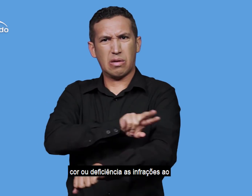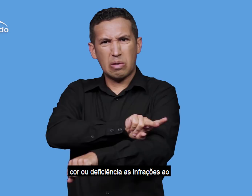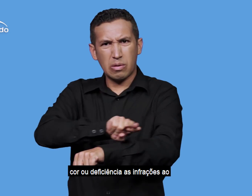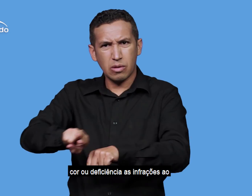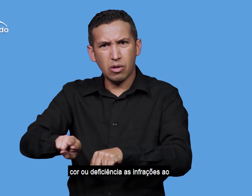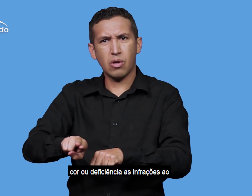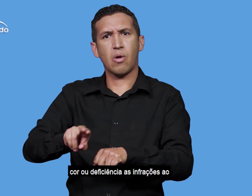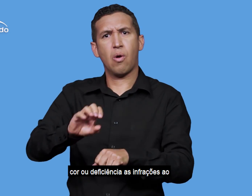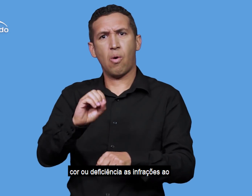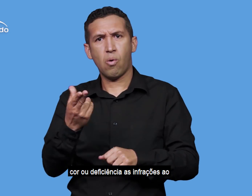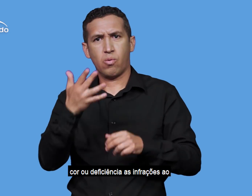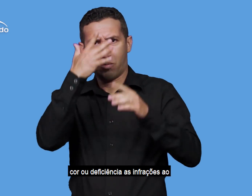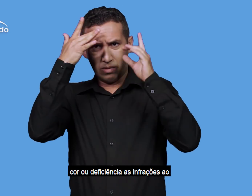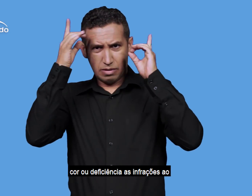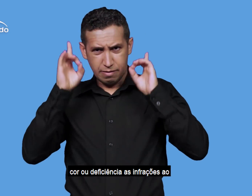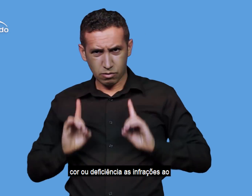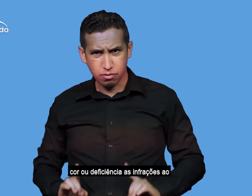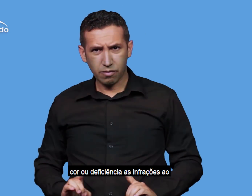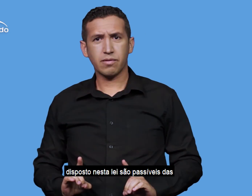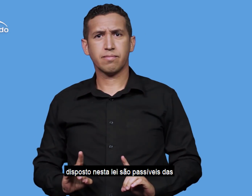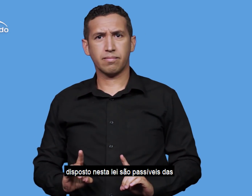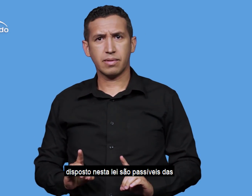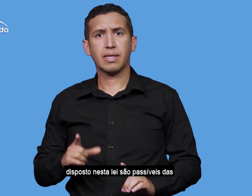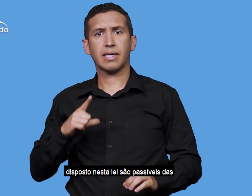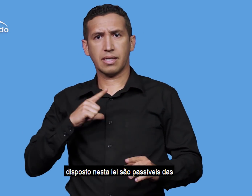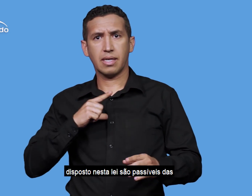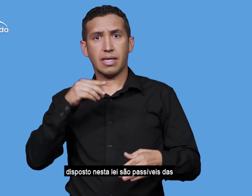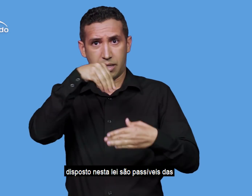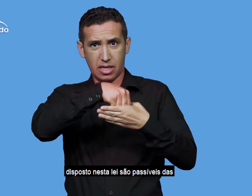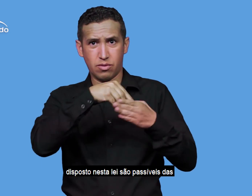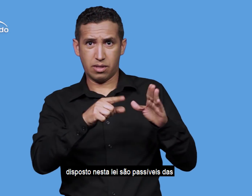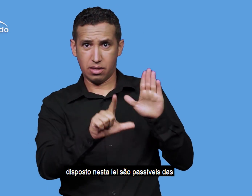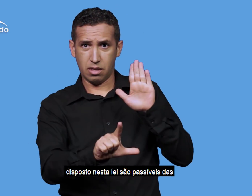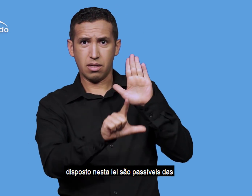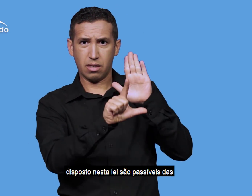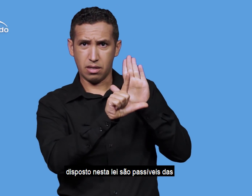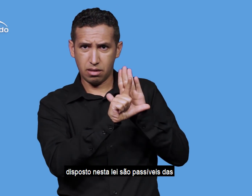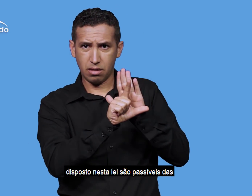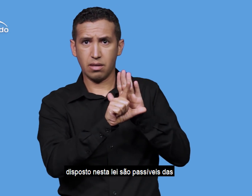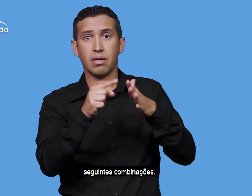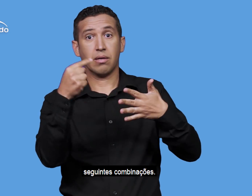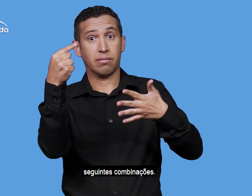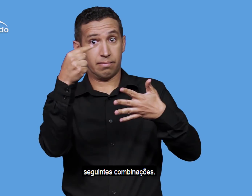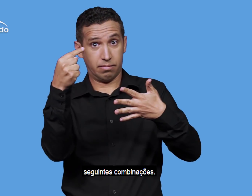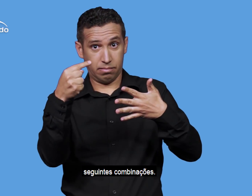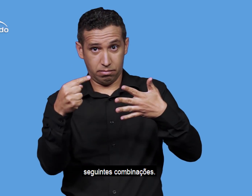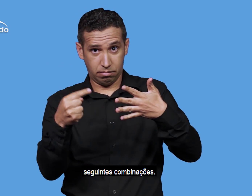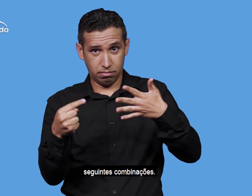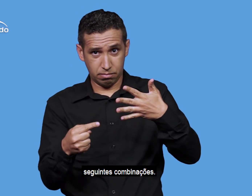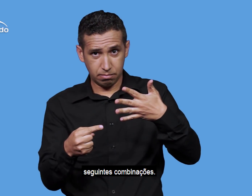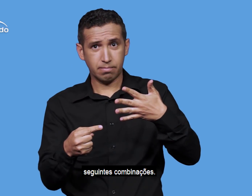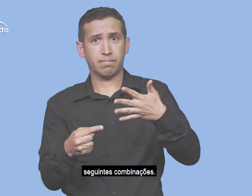ou deficiência as infrações ao disposto nesta lei são passíveis das seguintes combinações